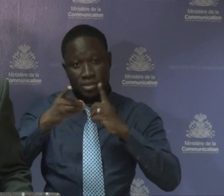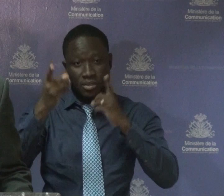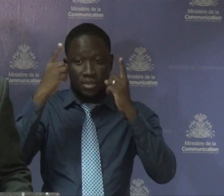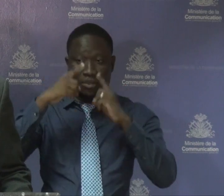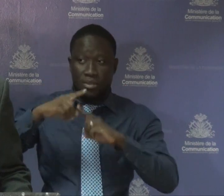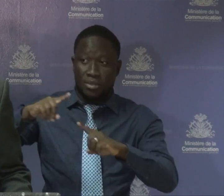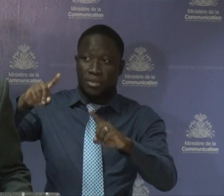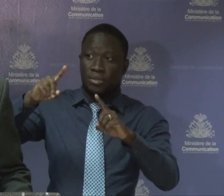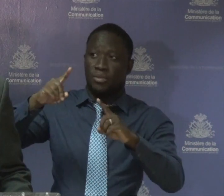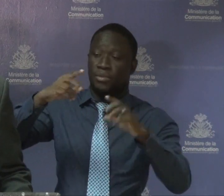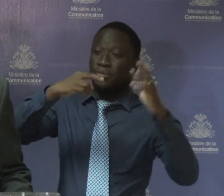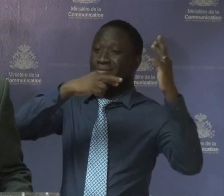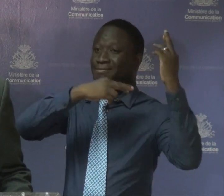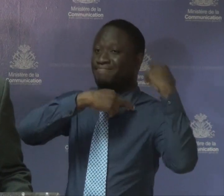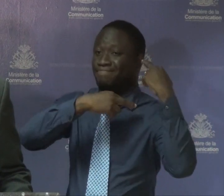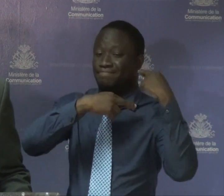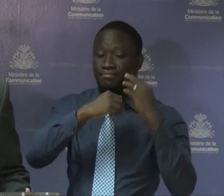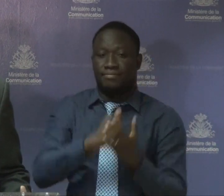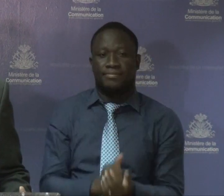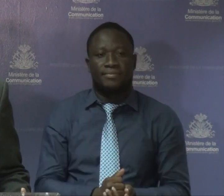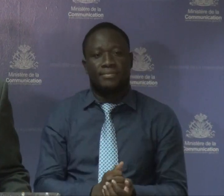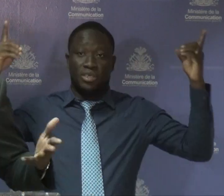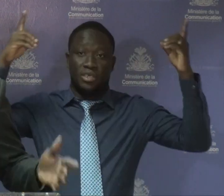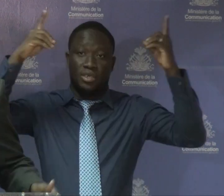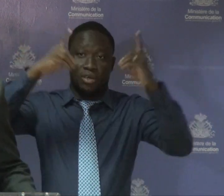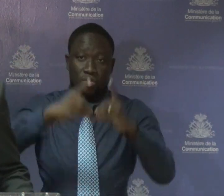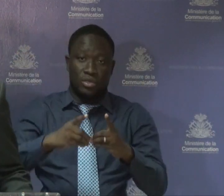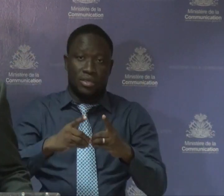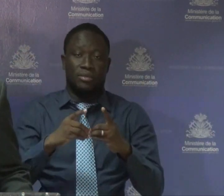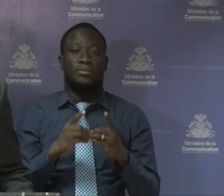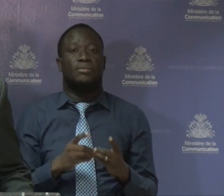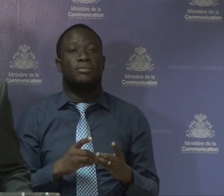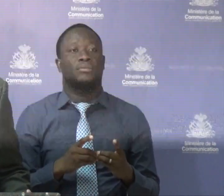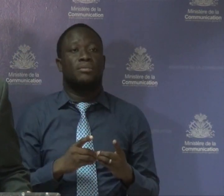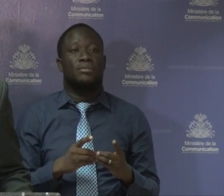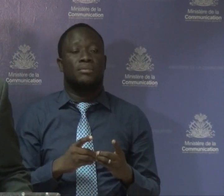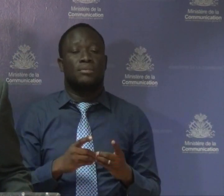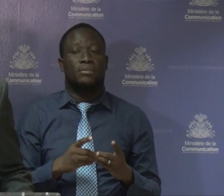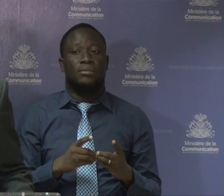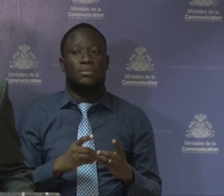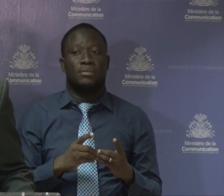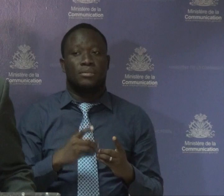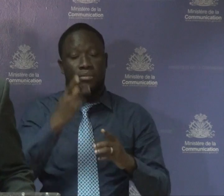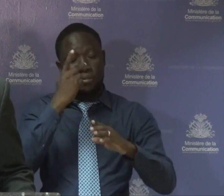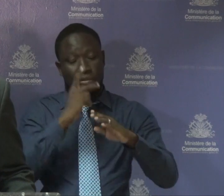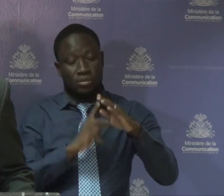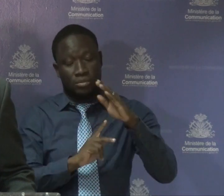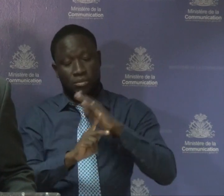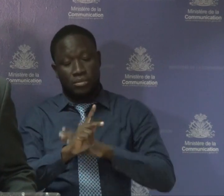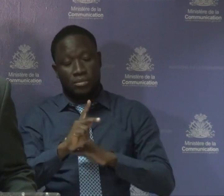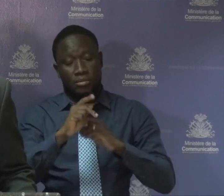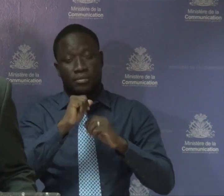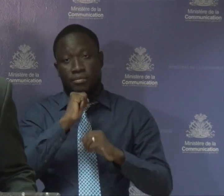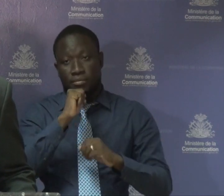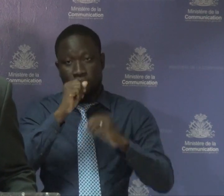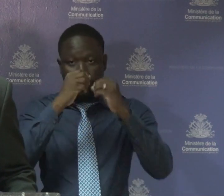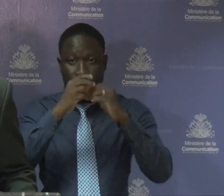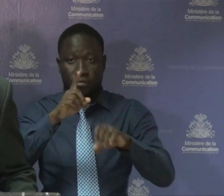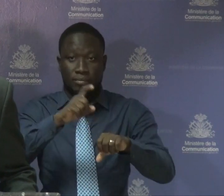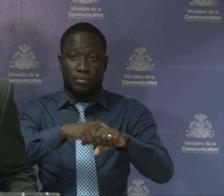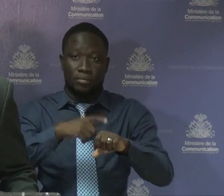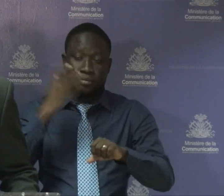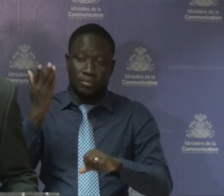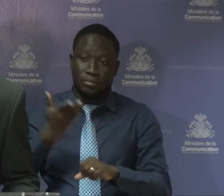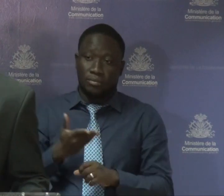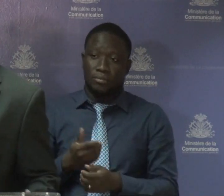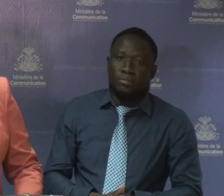libre office, et ensuite les difficultés qui déjoignent et perspectives. Sans plus tarder, Mme la ministre